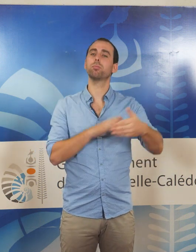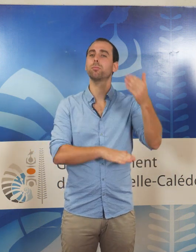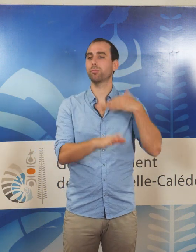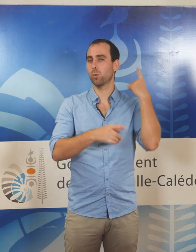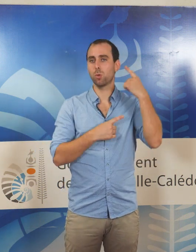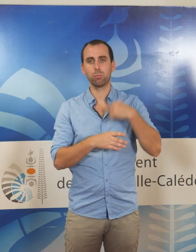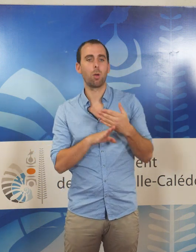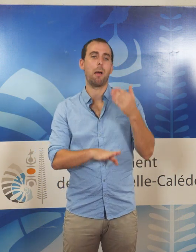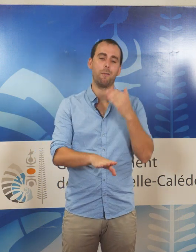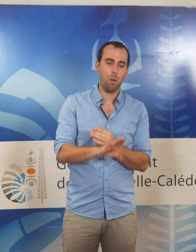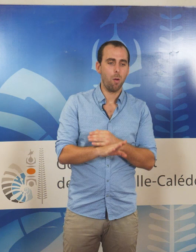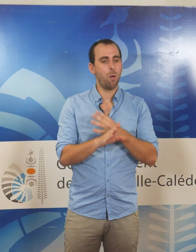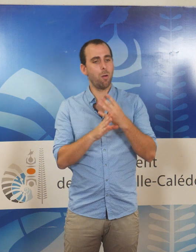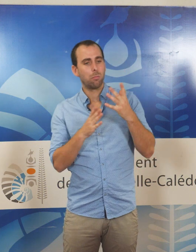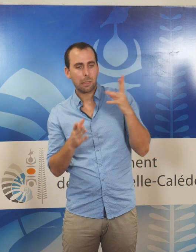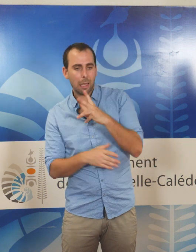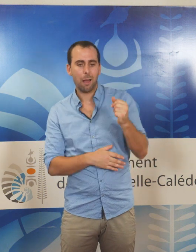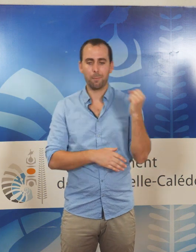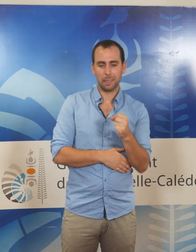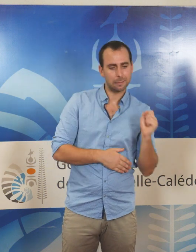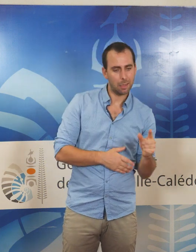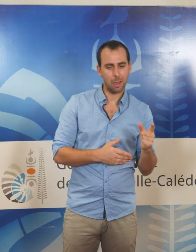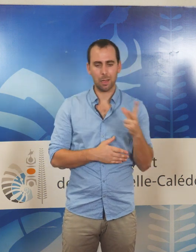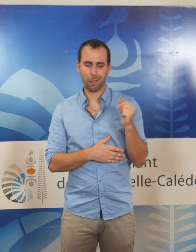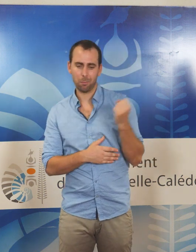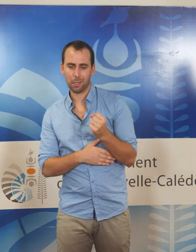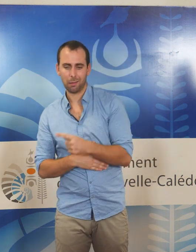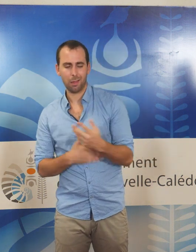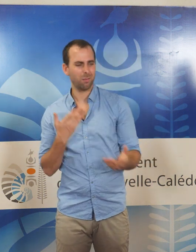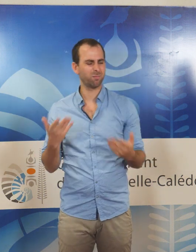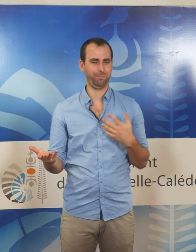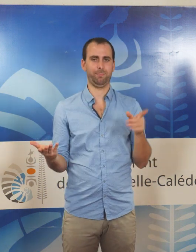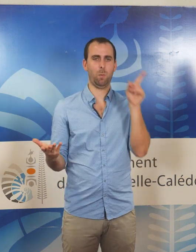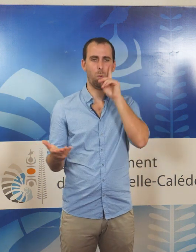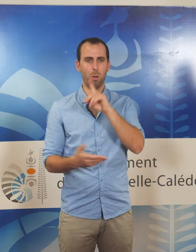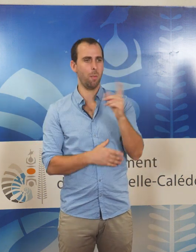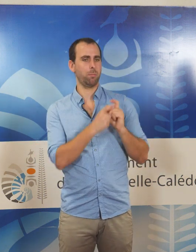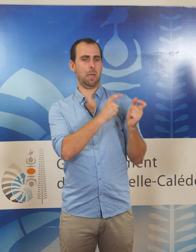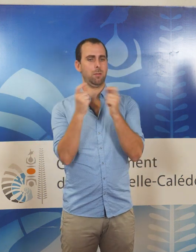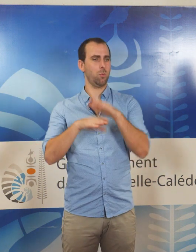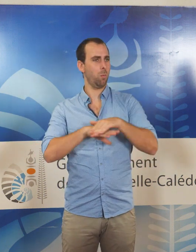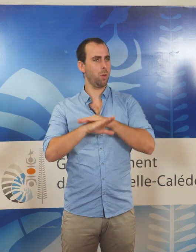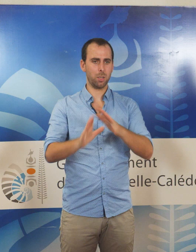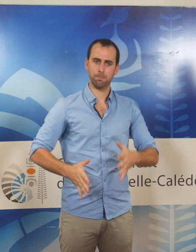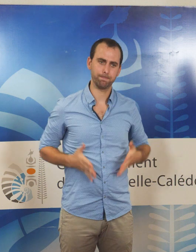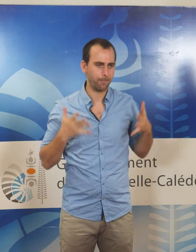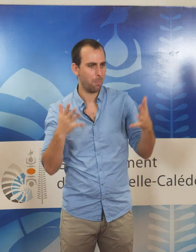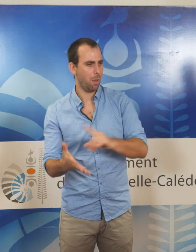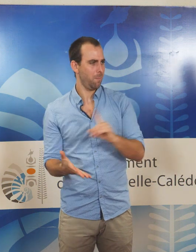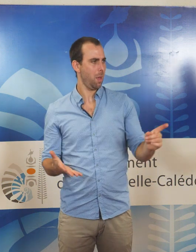plus grave aussi, c'est le diabète aussi. Maintenant, pourquoi est-ce qu'au niveau des institutions politiques, on ne s'engage pas, il n'y a pas une